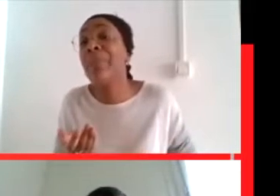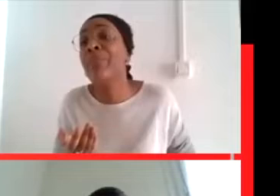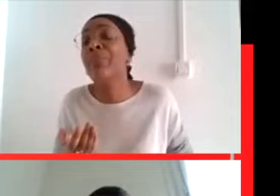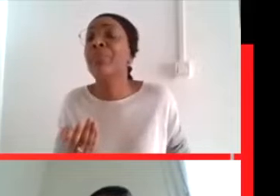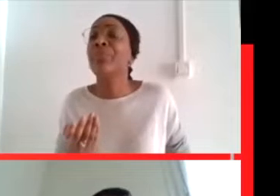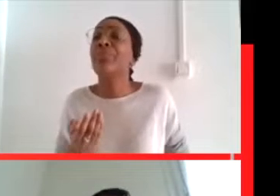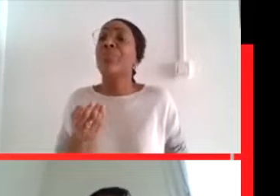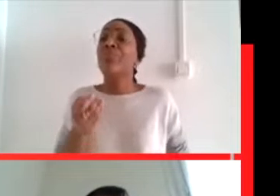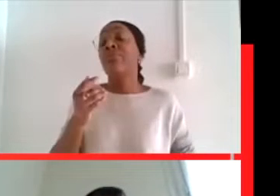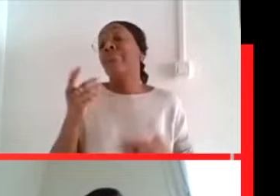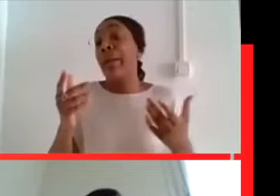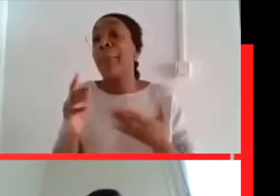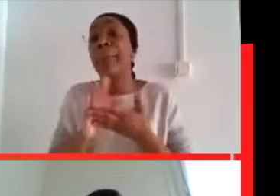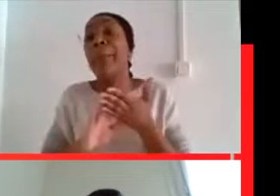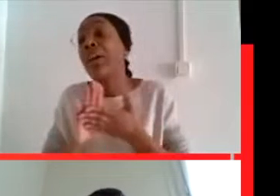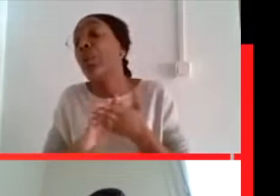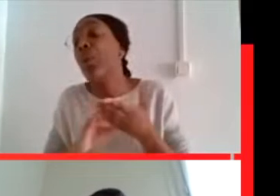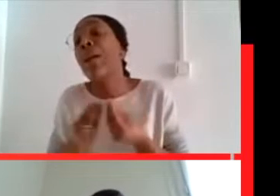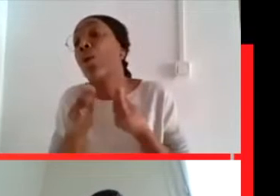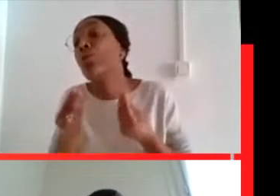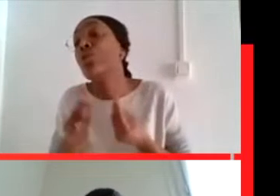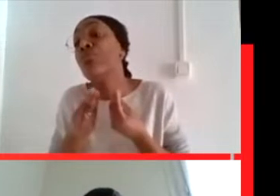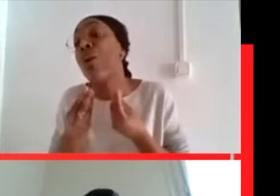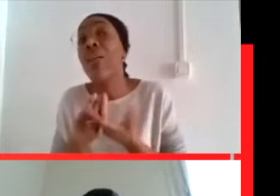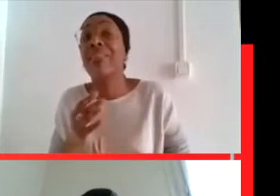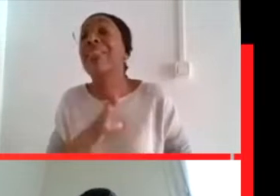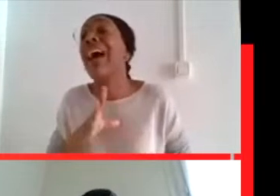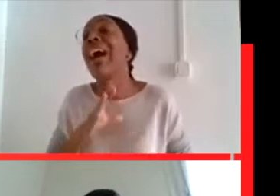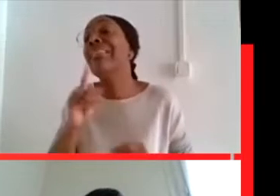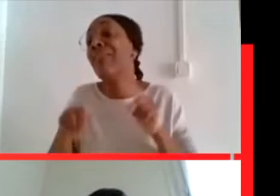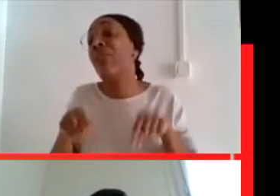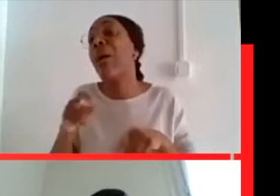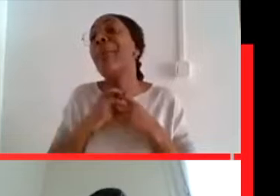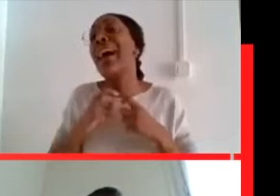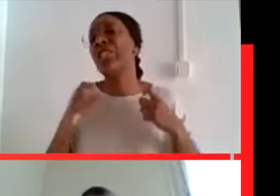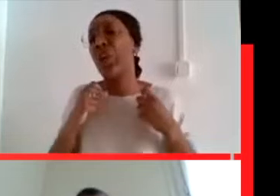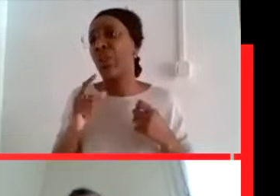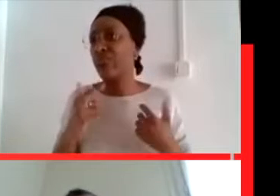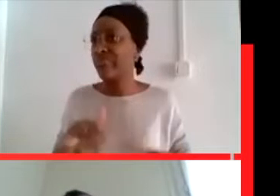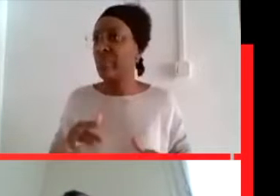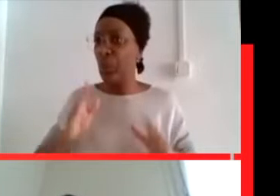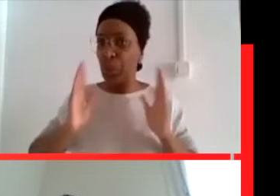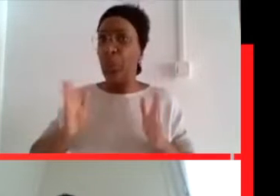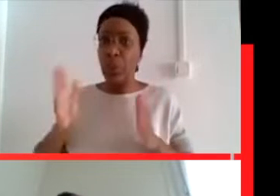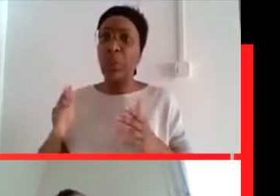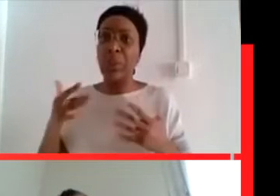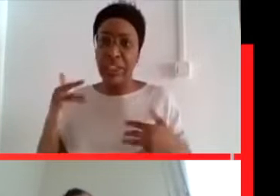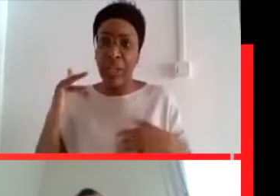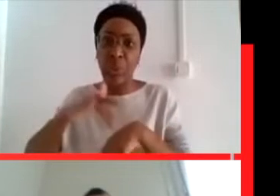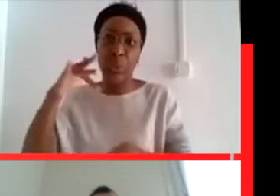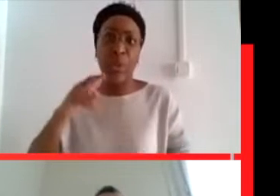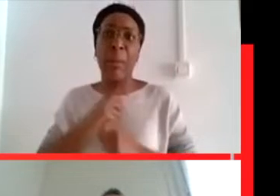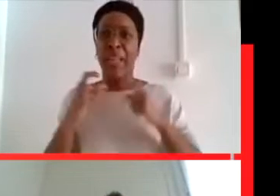entre guillemets, excusez-moi, hein, il y a pas de jugement, mais psychorigides. Vous savez, moi, des fois, à l'école biblique, bon, je vous